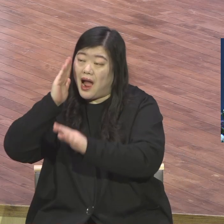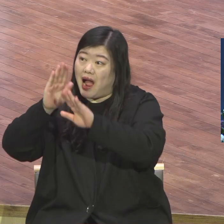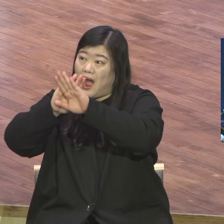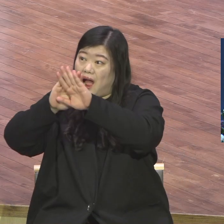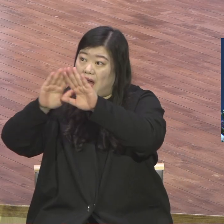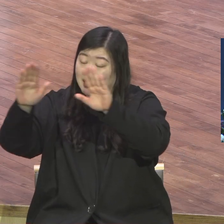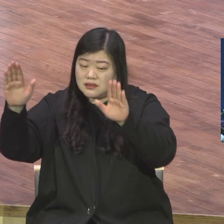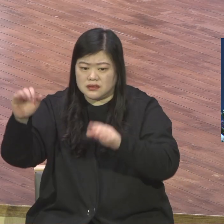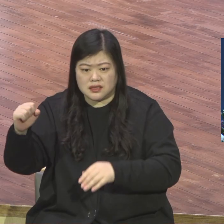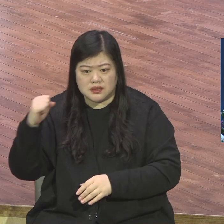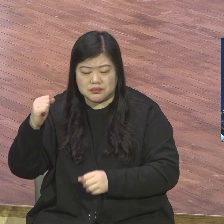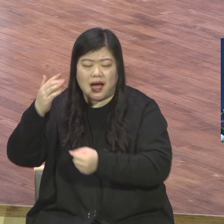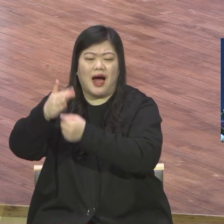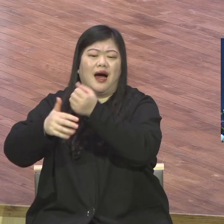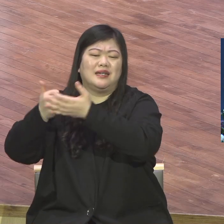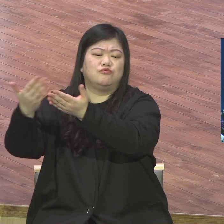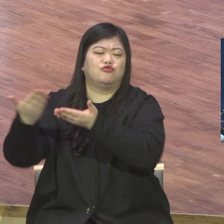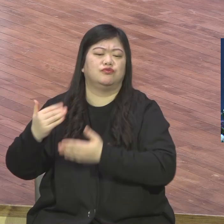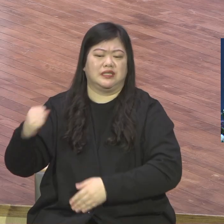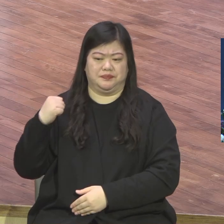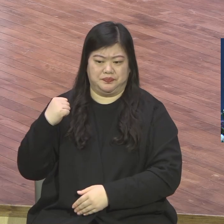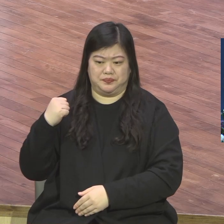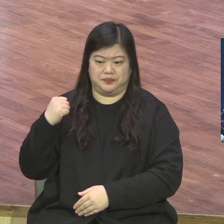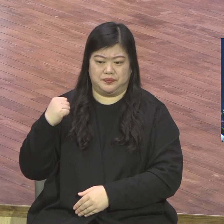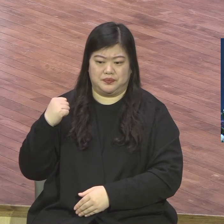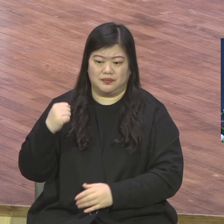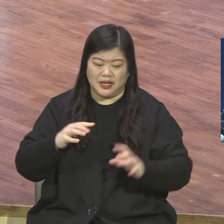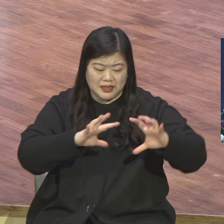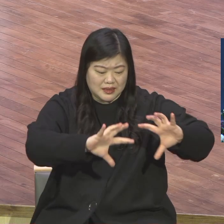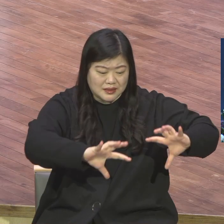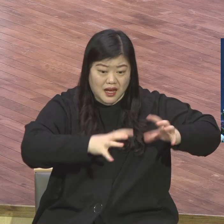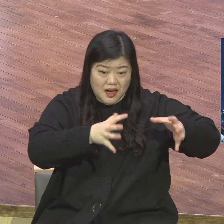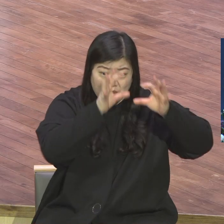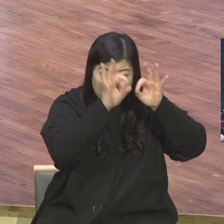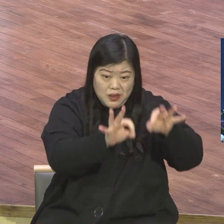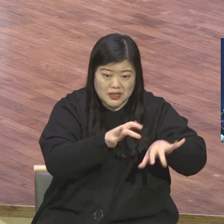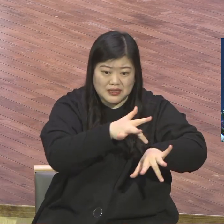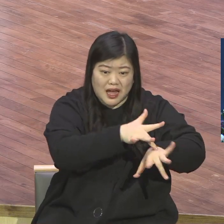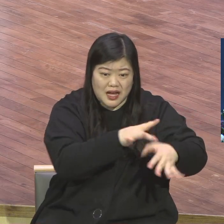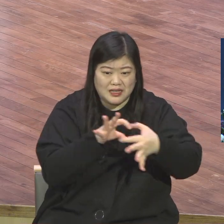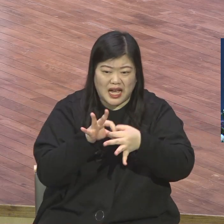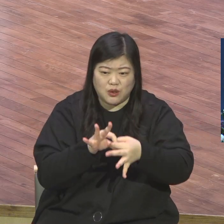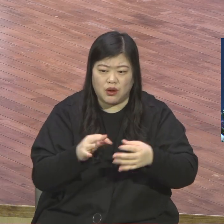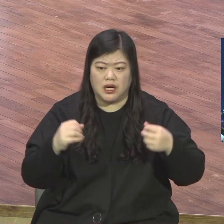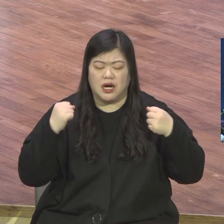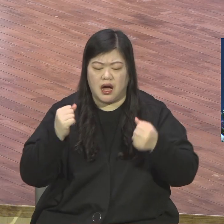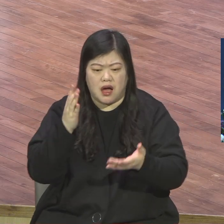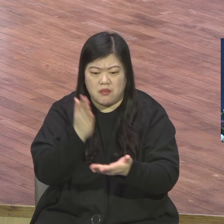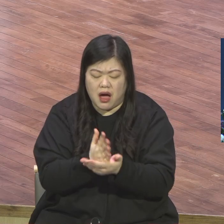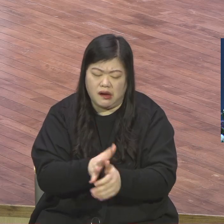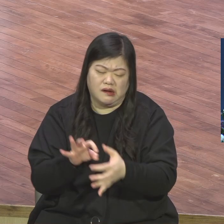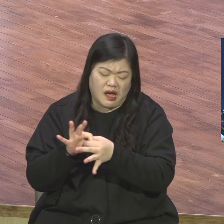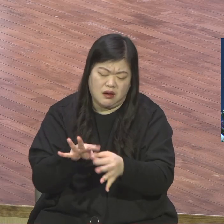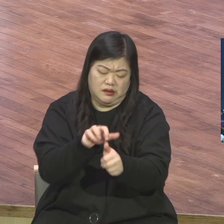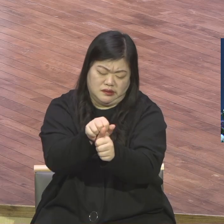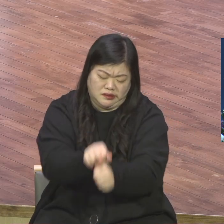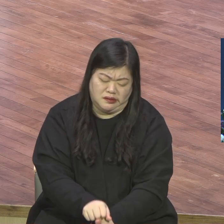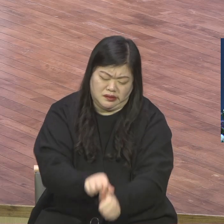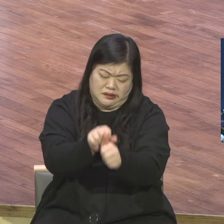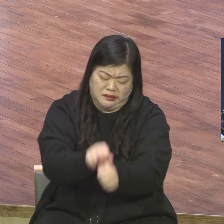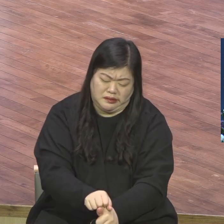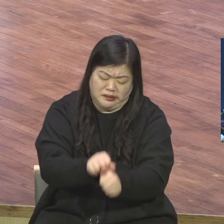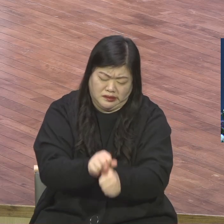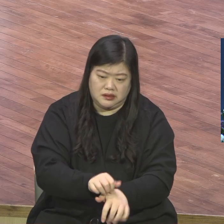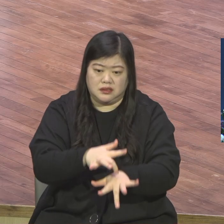힘 빼는 짓만 해요. 이 땅에서는 계속 힘 빼는 말만 해요. 힘 빼는 일만 생기고 불안, 초조, 염려,